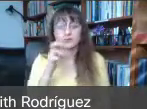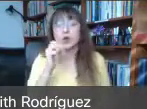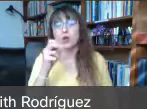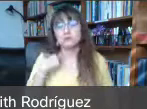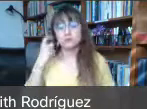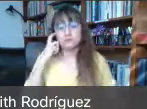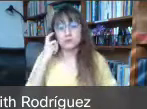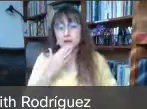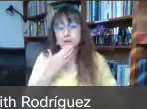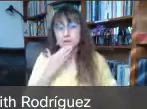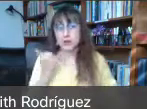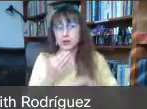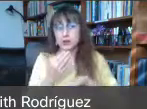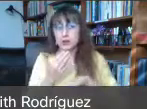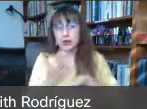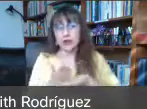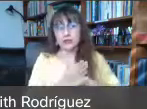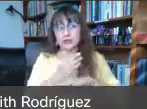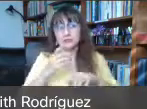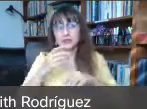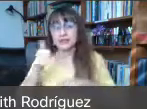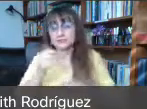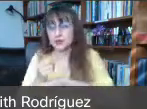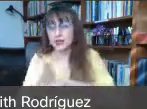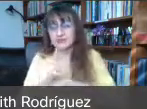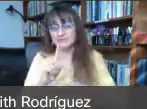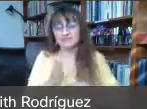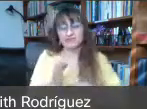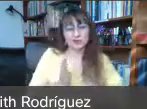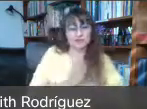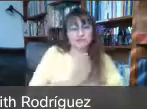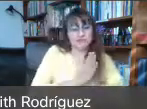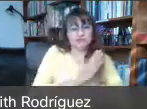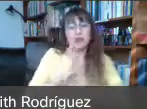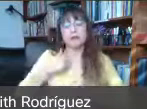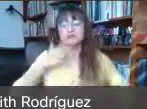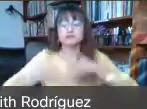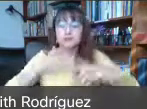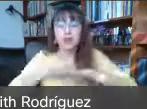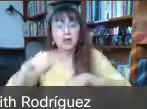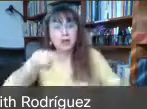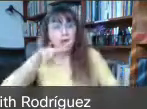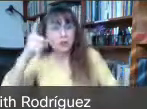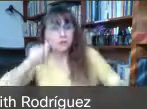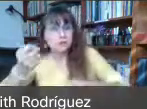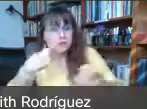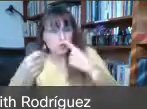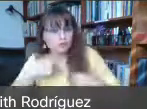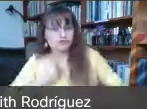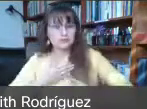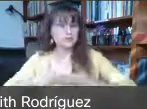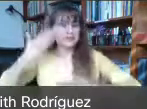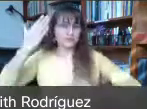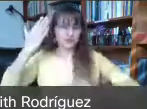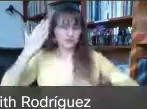¿Por qué Yo no las leo? lees la pregunta? Entonces, yo Esperamos creía que ya. 10 minutos antes, o